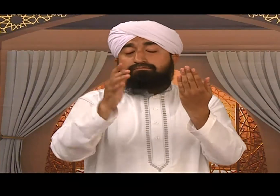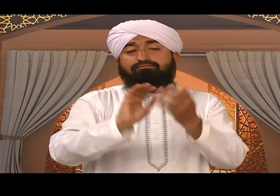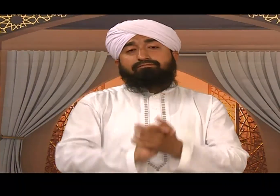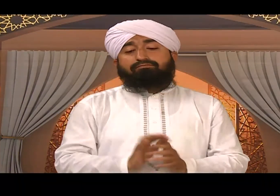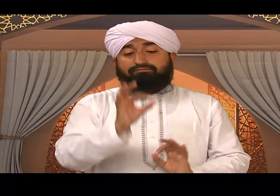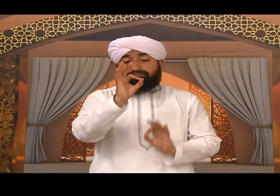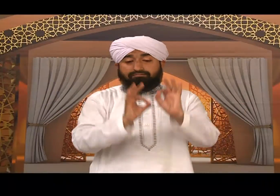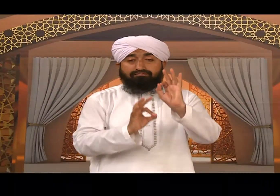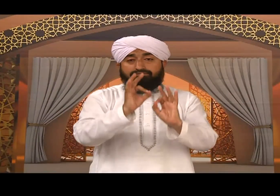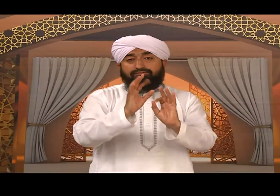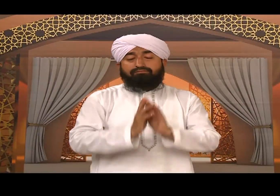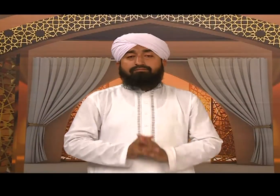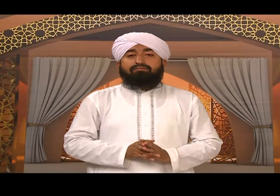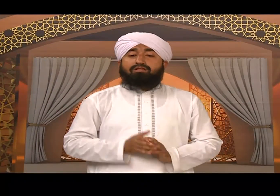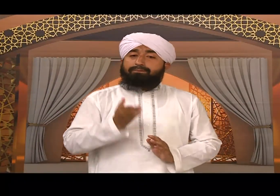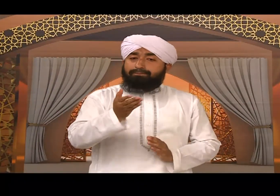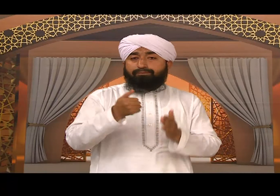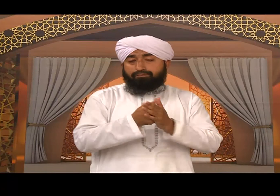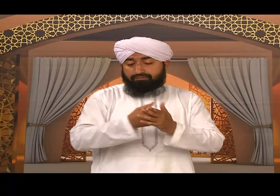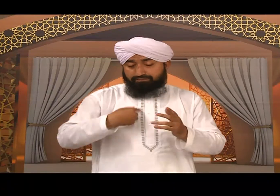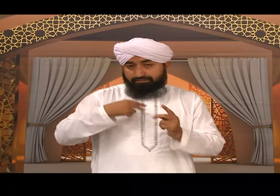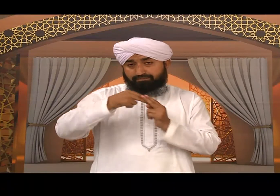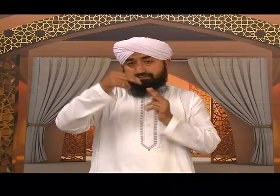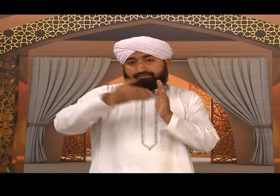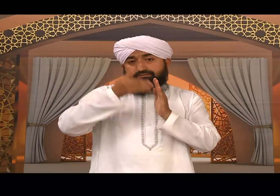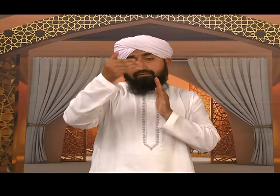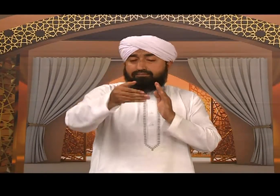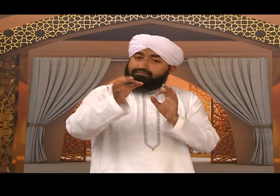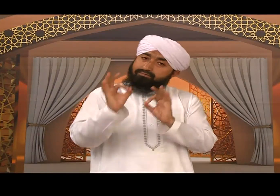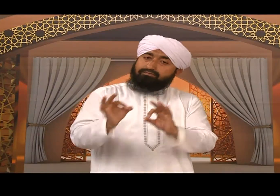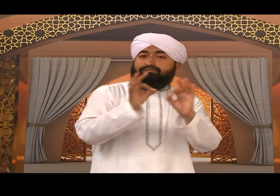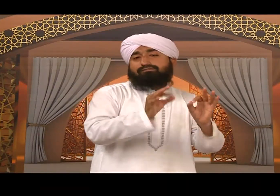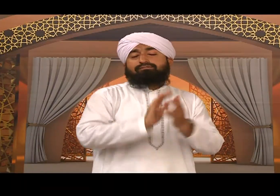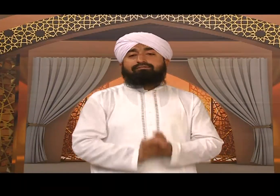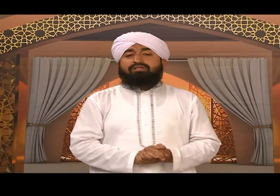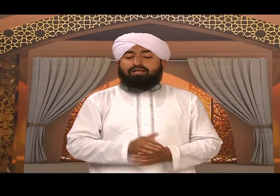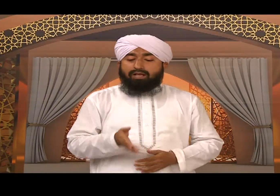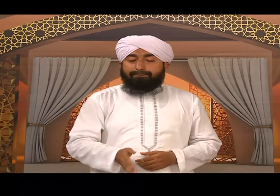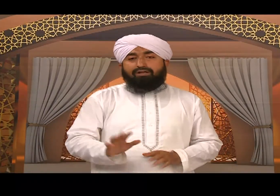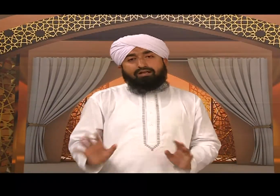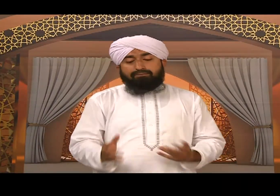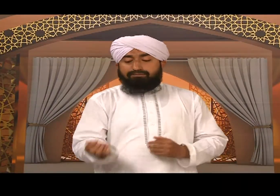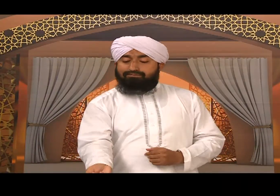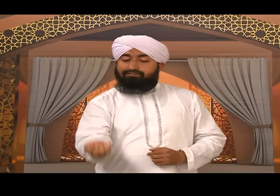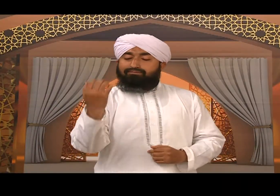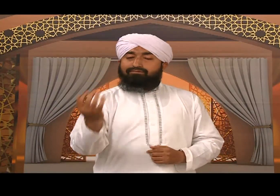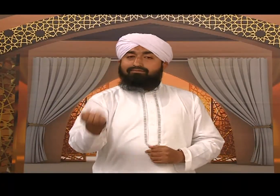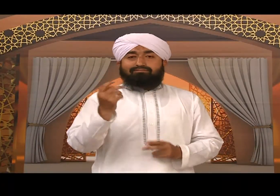اندیشہ ہے، لہٰذا بیان کردہ طریقے پر ہاتھ دھوئیے۔ اب چلو بھر کر کوہنی تک پانی بہانے کی حاجت نہیں،